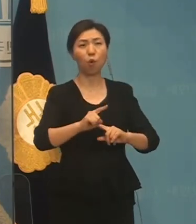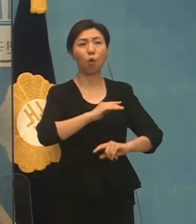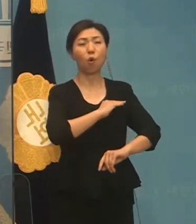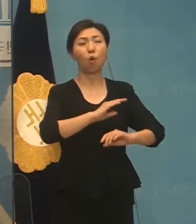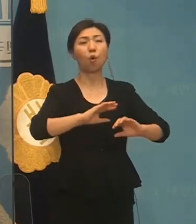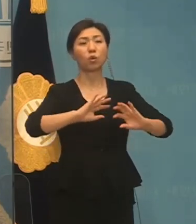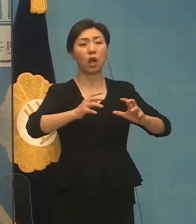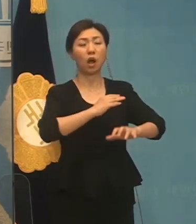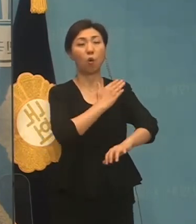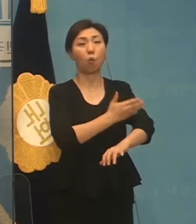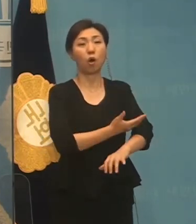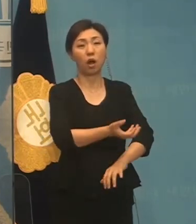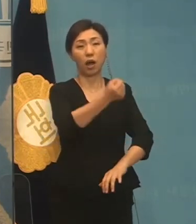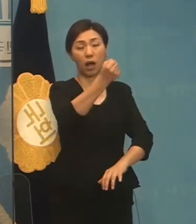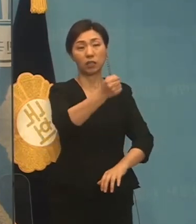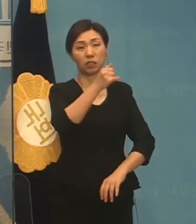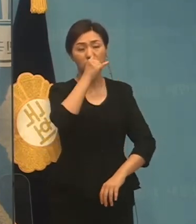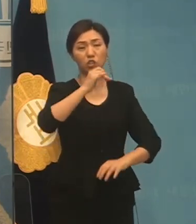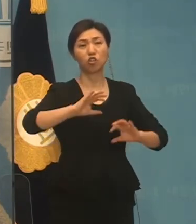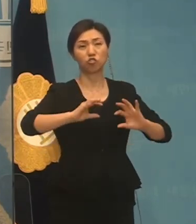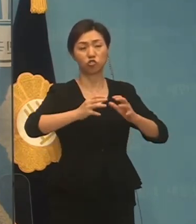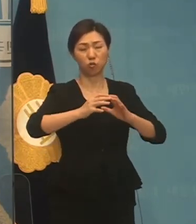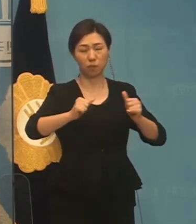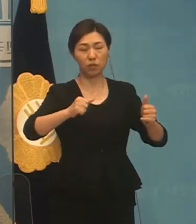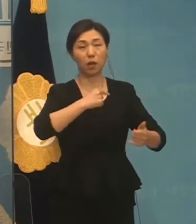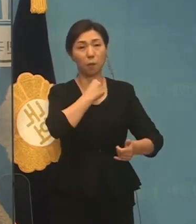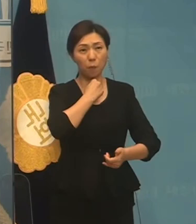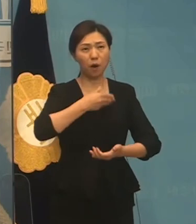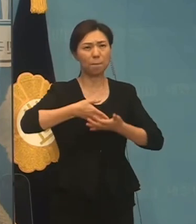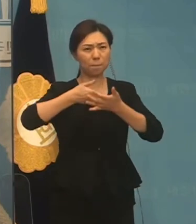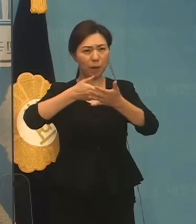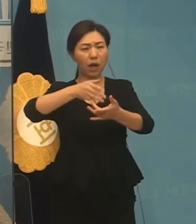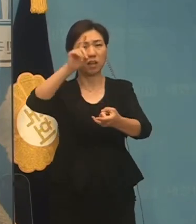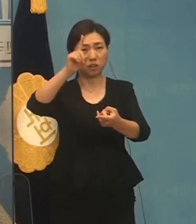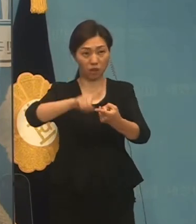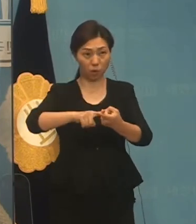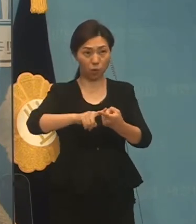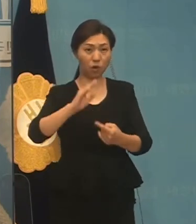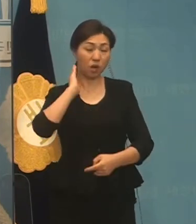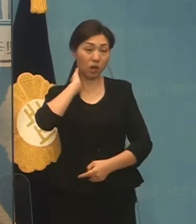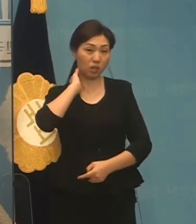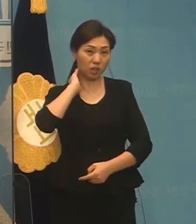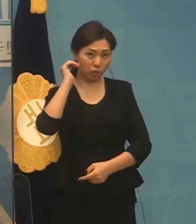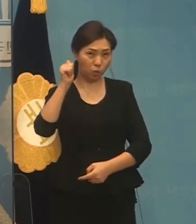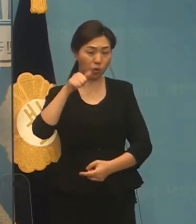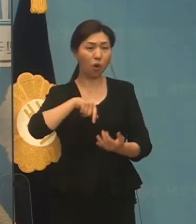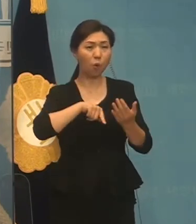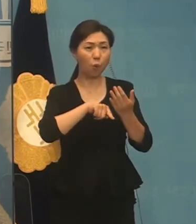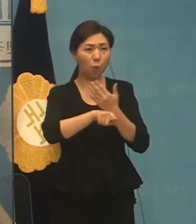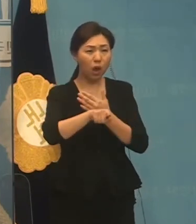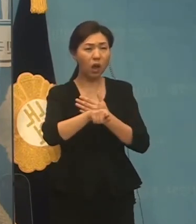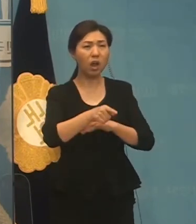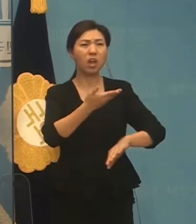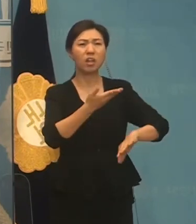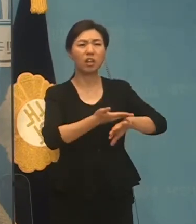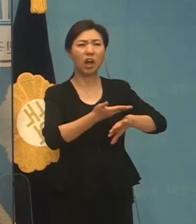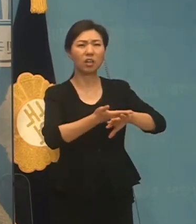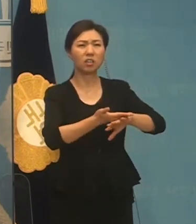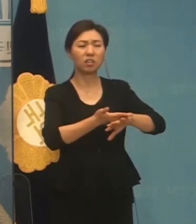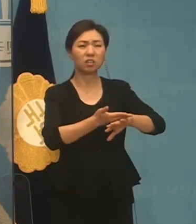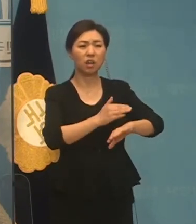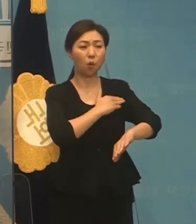따라 이루어져야 하고 대통령 아닌 그 누구도 사법 정의를 훼손하는 결정을 할 수 있는